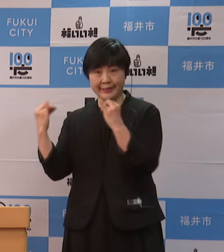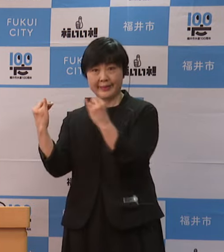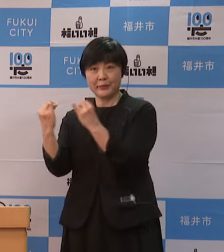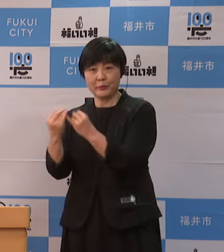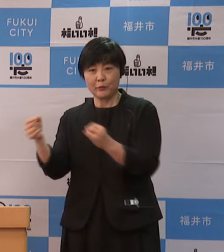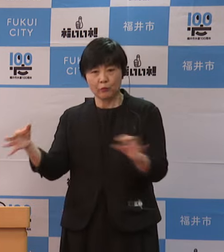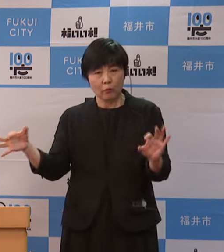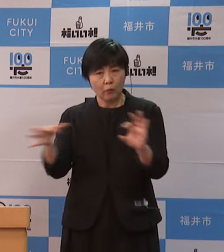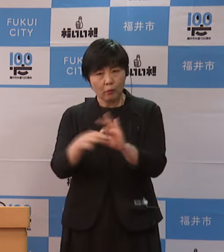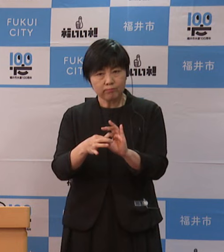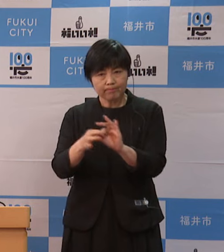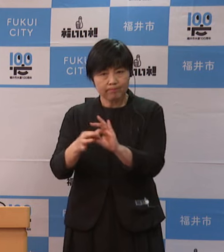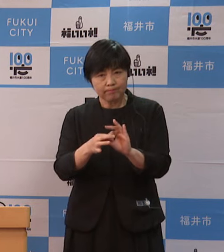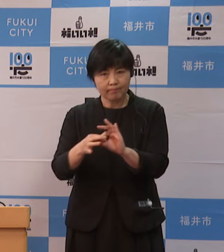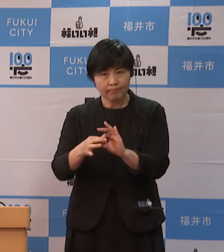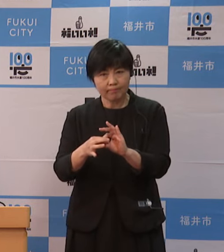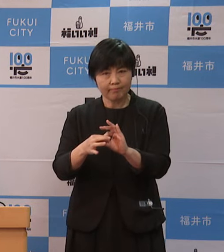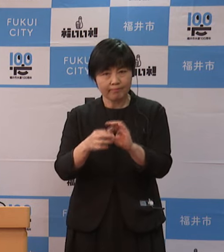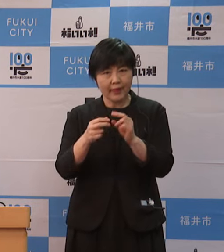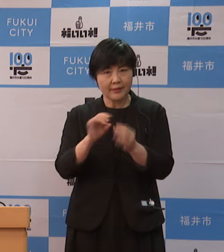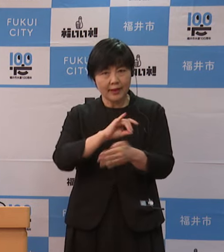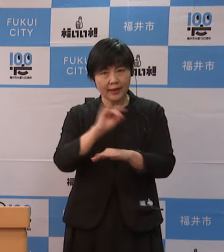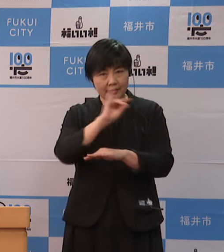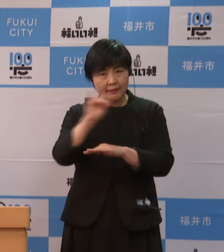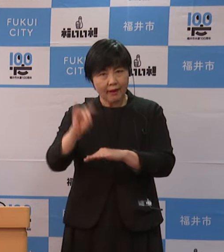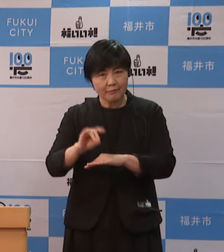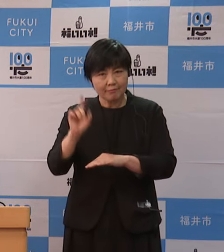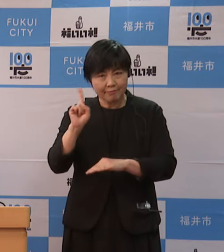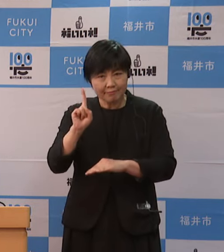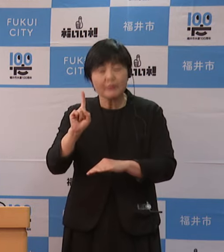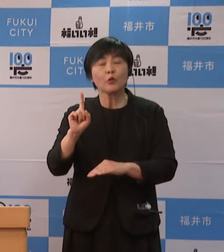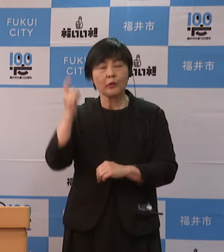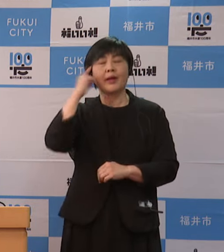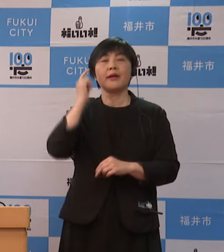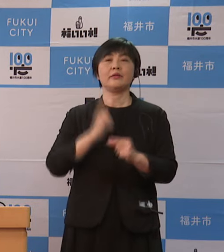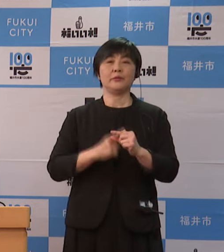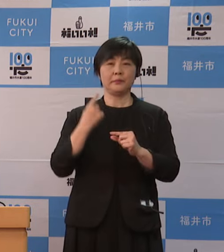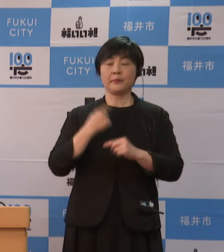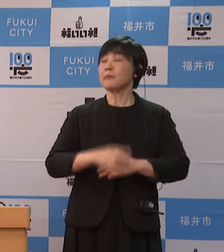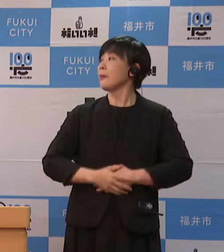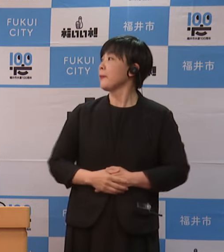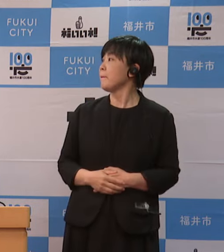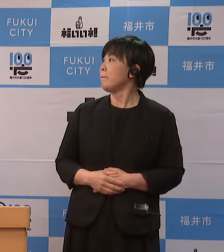と、こうやっていこうということであります。